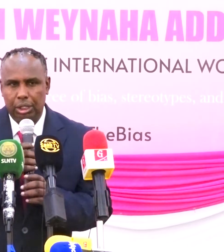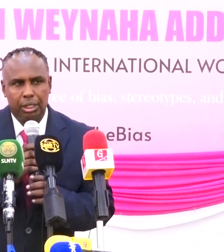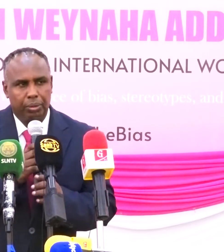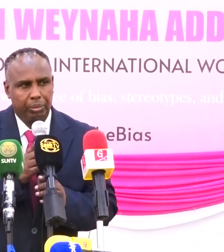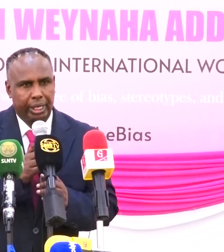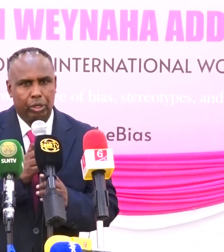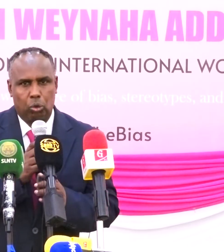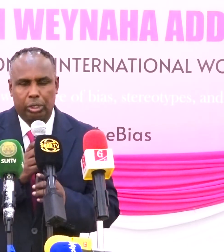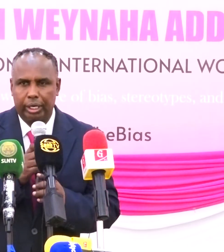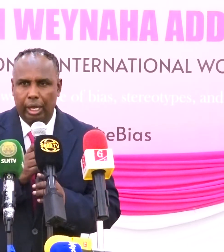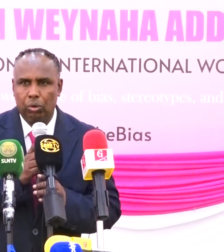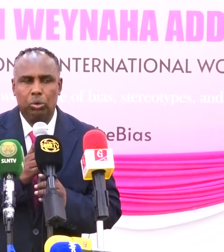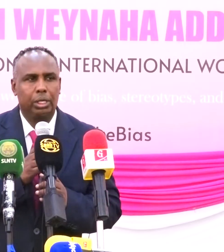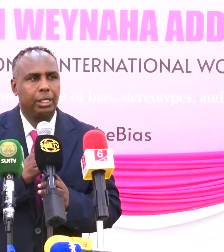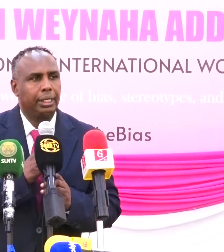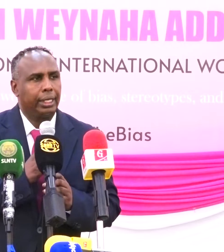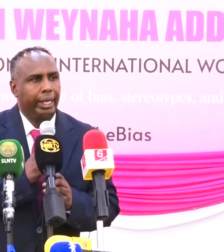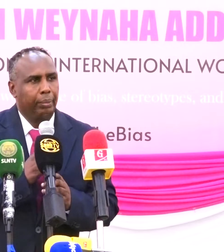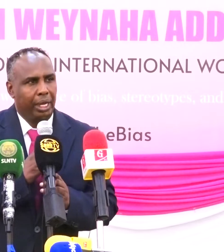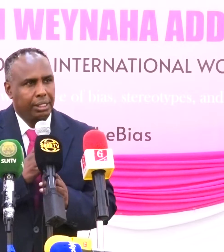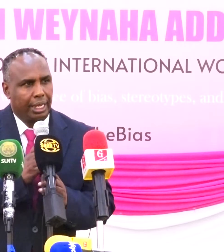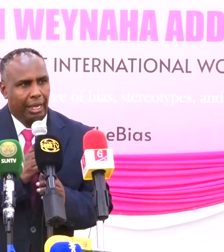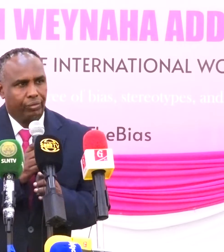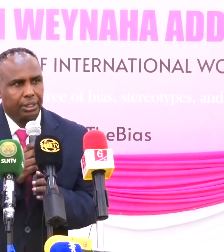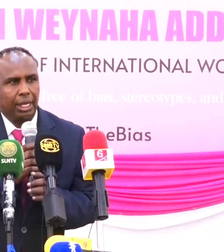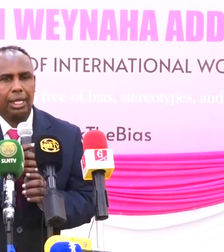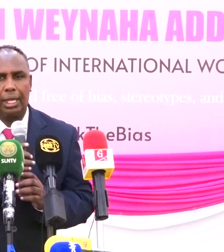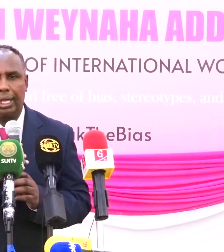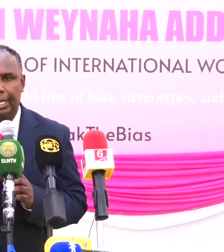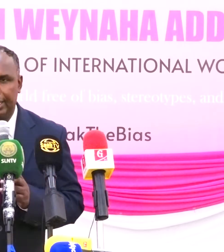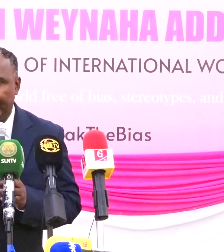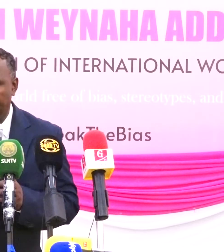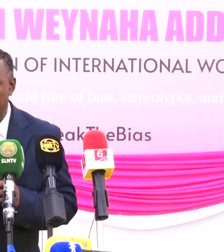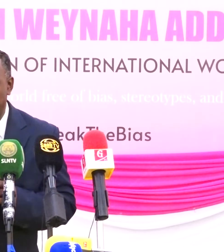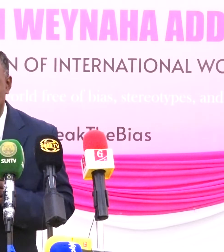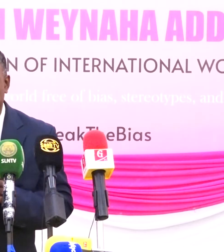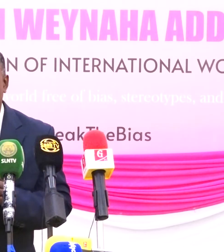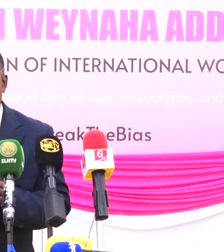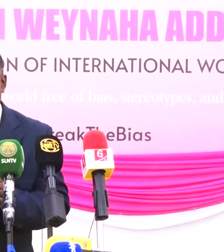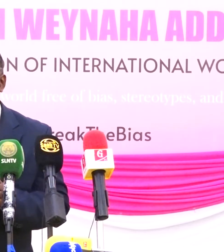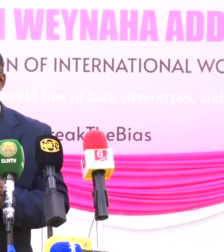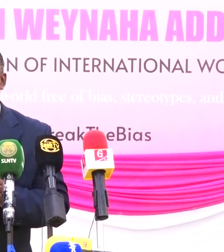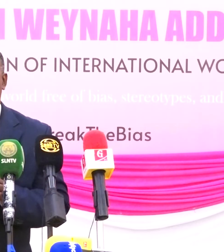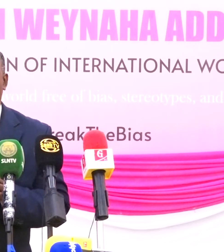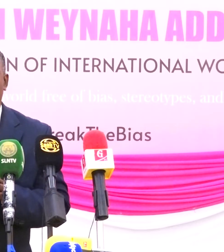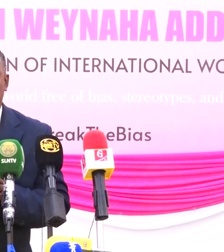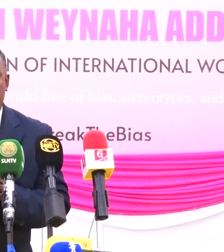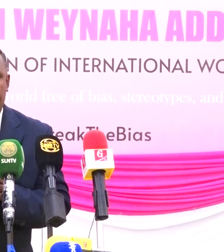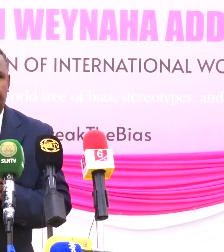شجود بدحض أور كناو بعض الصحافة هيدا عالم جاي للتشوجا